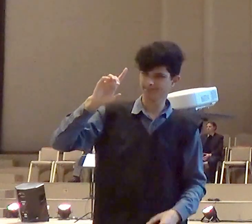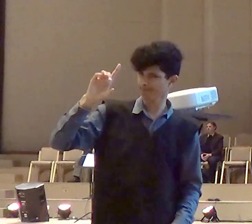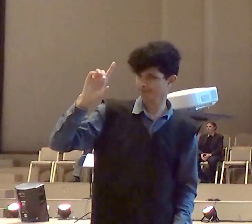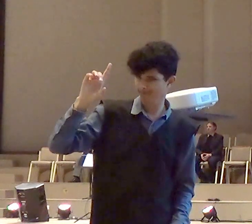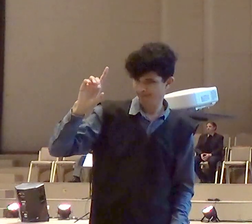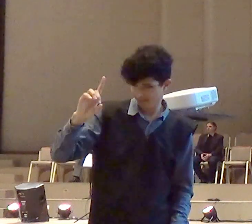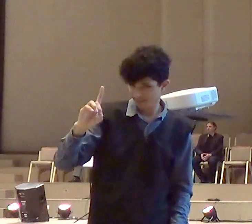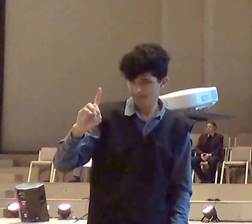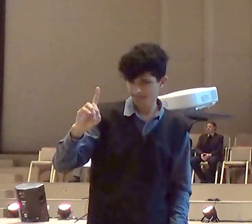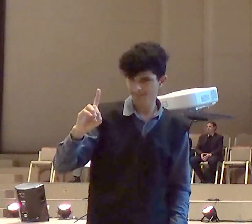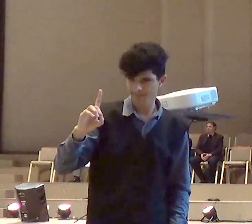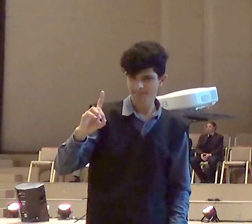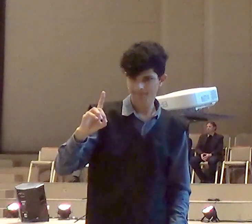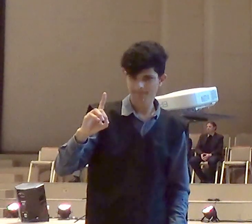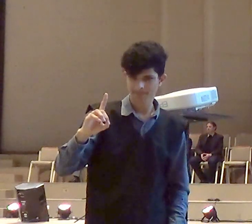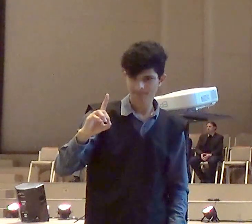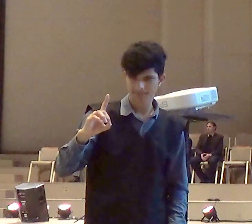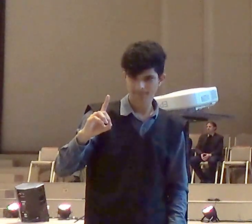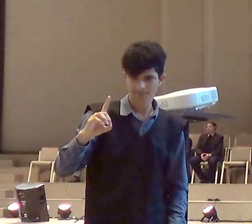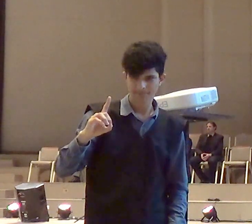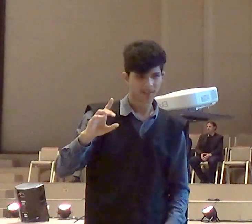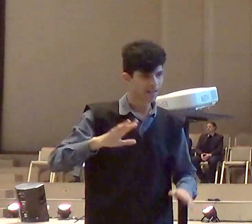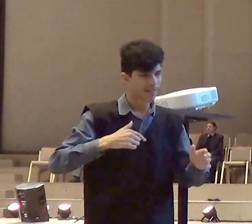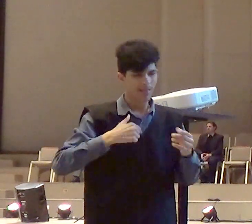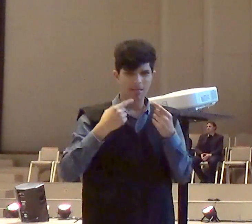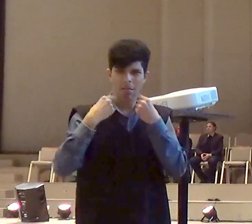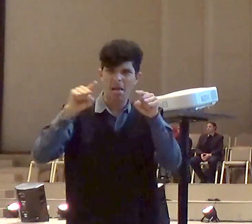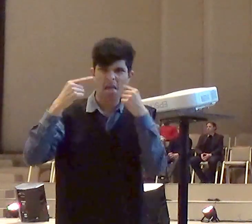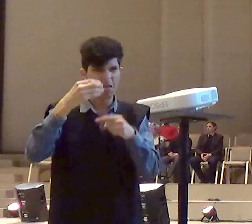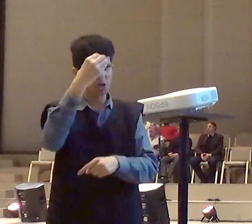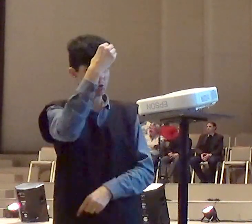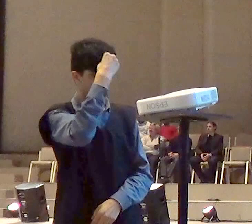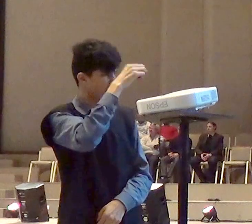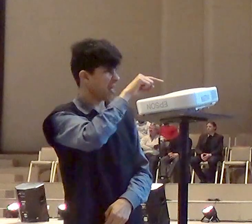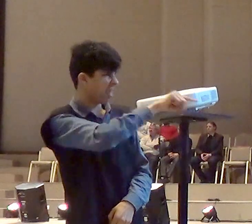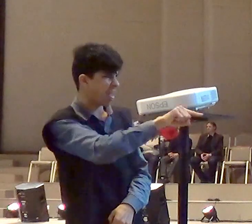mundo é culpado quando eu tô morrendo menos eu